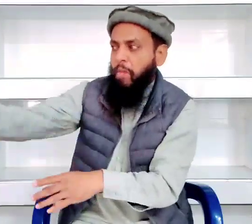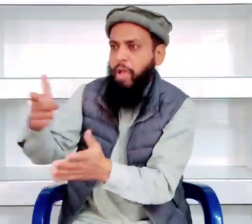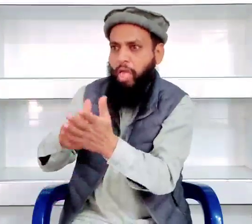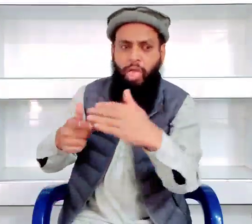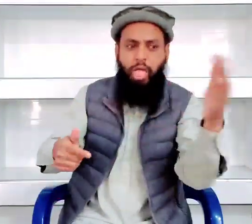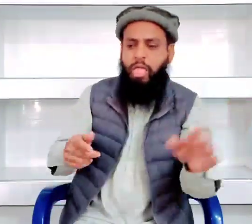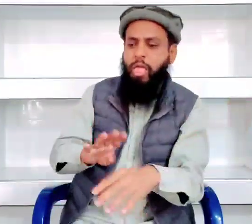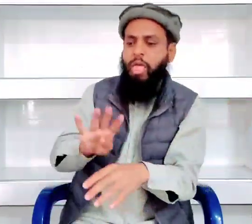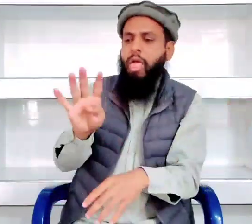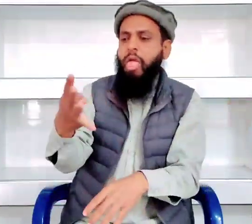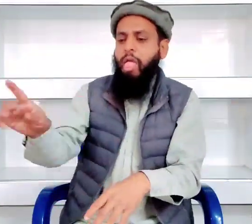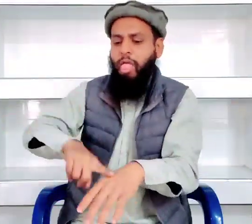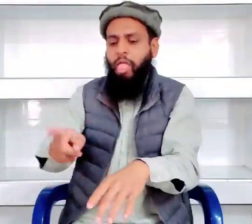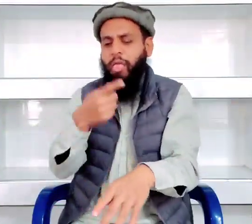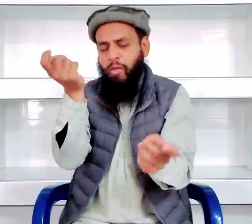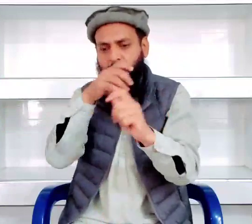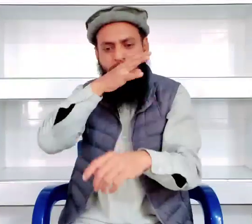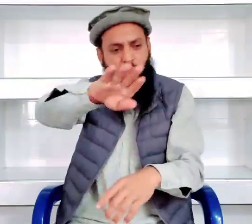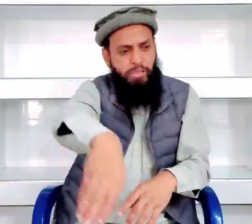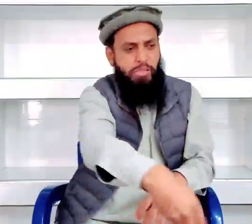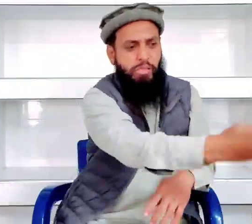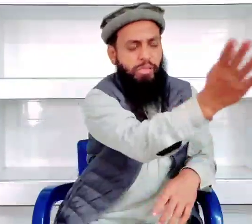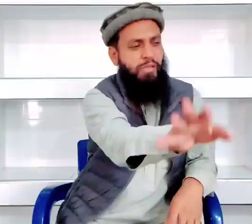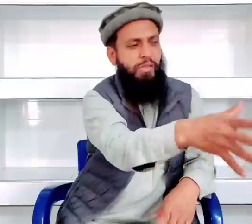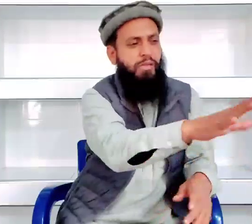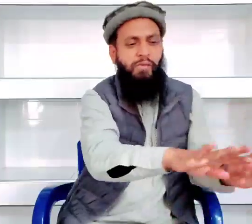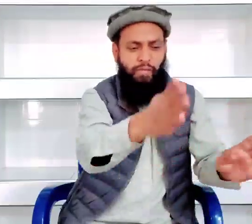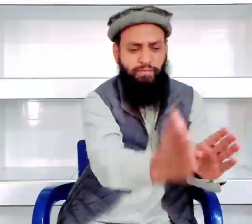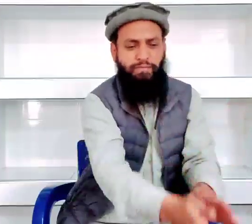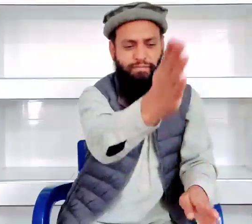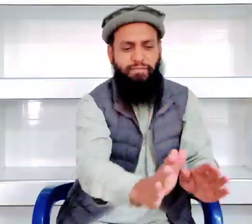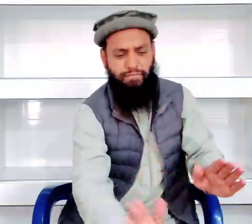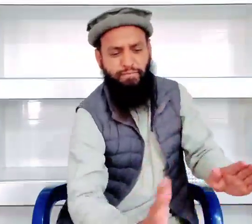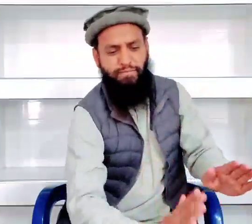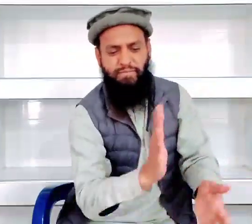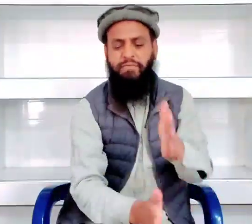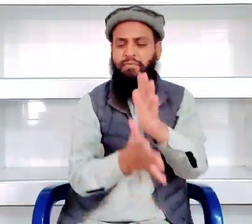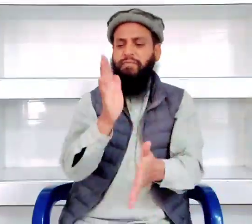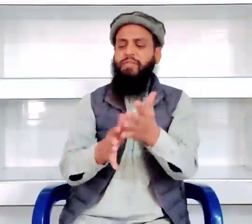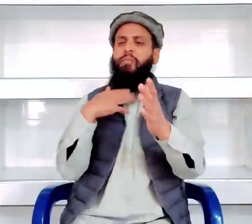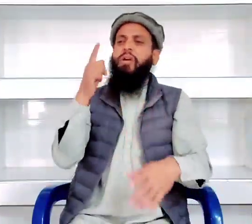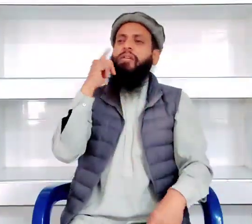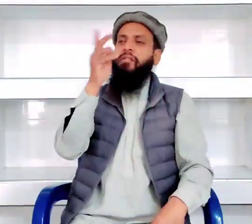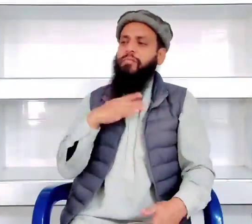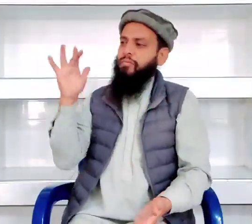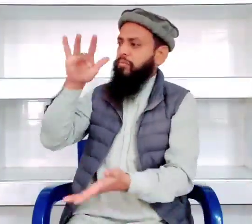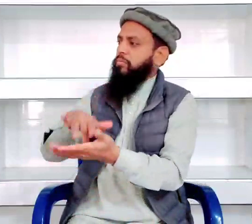ਇੱਕ ਬੰਦਾ ਪਾਣੀ ਜਿਹੜਾ ਉਹ ਬੋਤਲ ਹੀ ਪੈਕ ਕਰਦਾ ਹੈ ਉਹ ਠੰਡਾ ਕਰਦਾ ਹੈ ਬਰਫ਼ ਲਗਾਉਂਦਾ ਹੈ ਔਰ ਉਹ ਫਿਰ ਜਾ ਕੇ ਮੁਸਾਫਰਾਂ ਨੂੰ ਸੇਵ ਕਰਦਾ ਹੈ ਸਿਰਫ ਇਸ ਹੱਦ